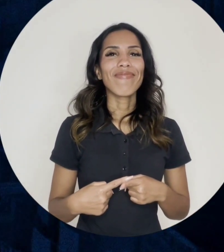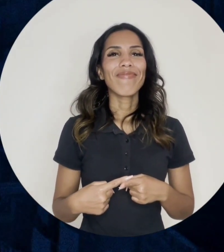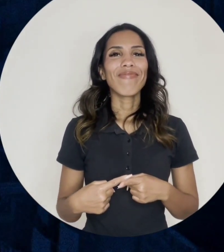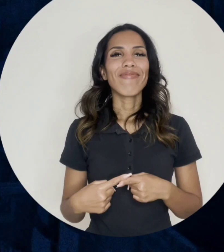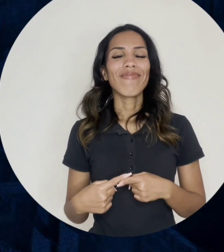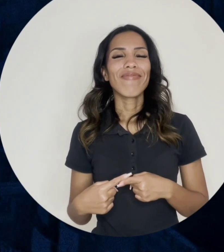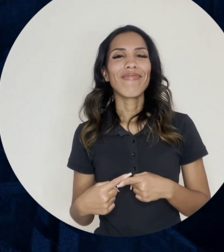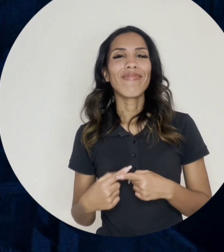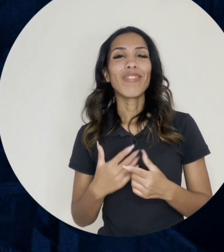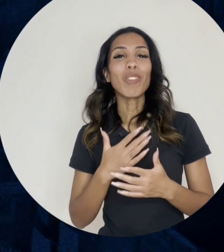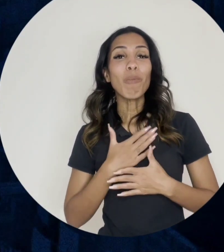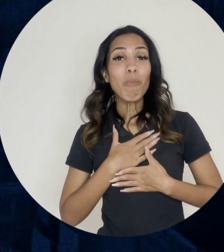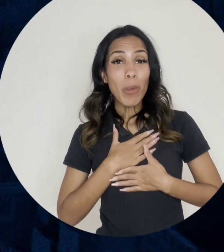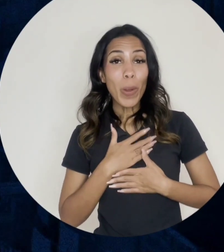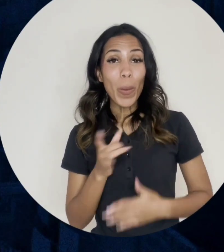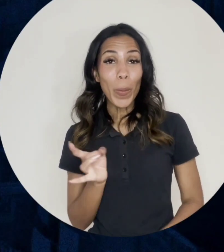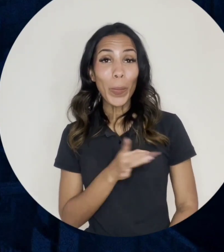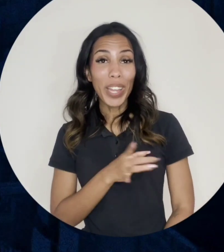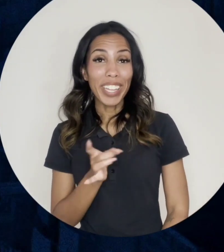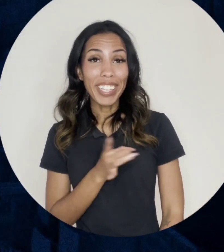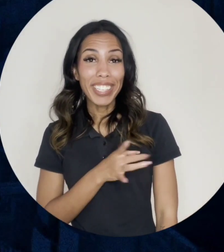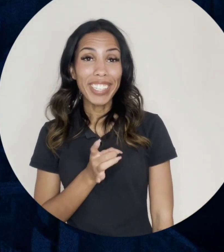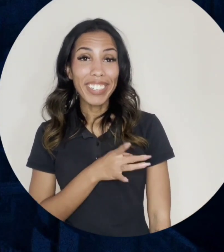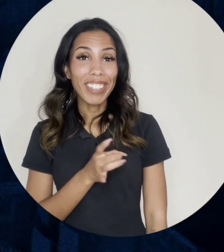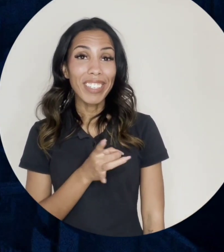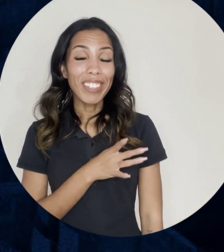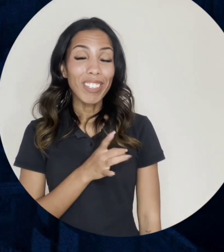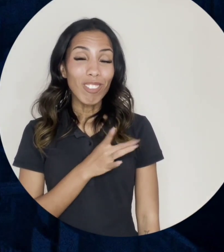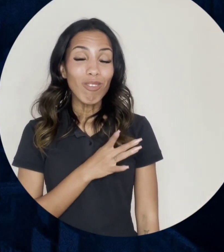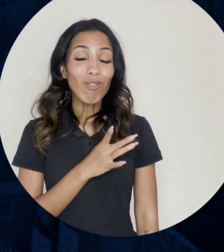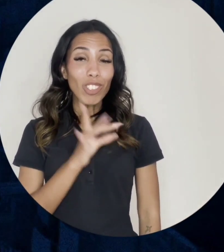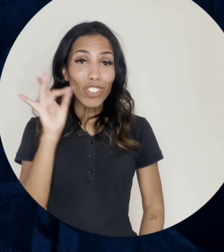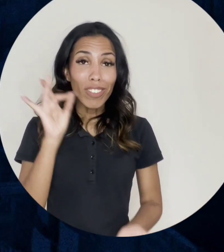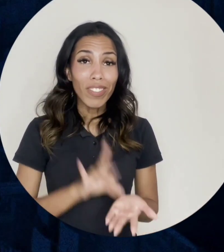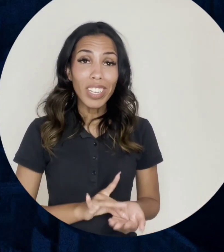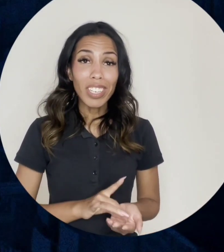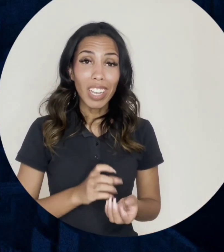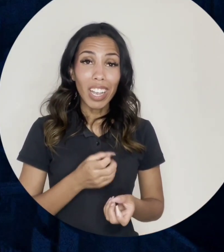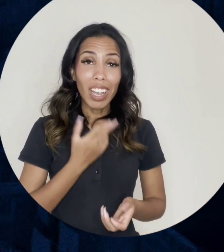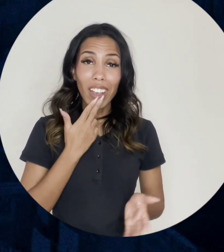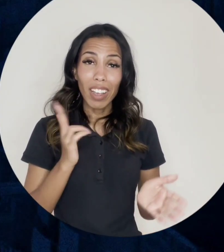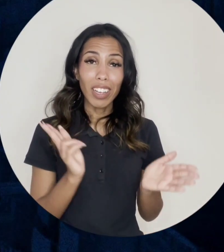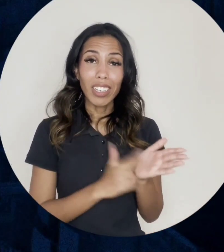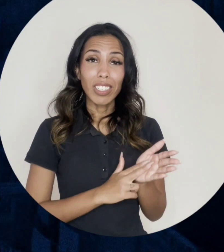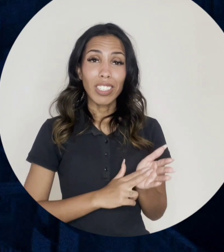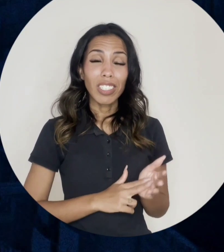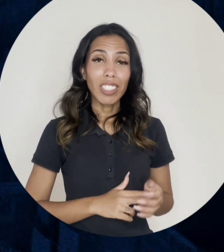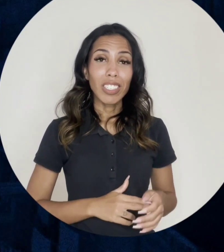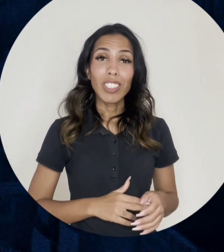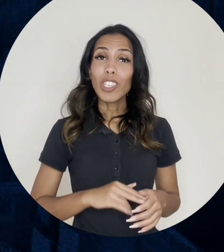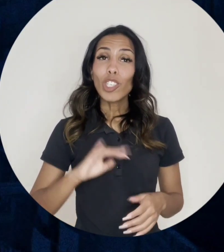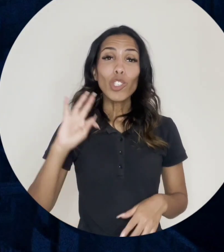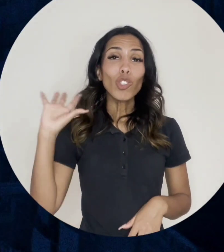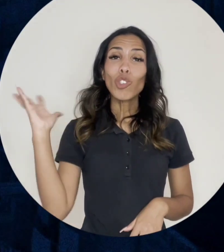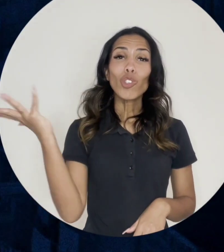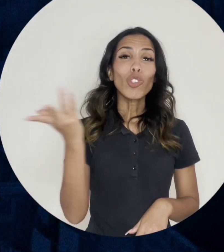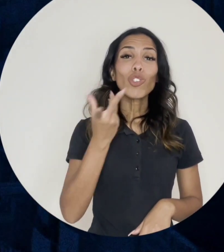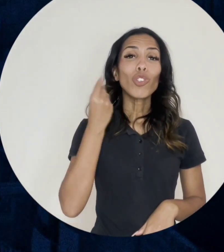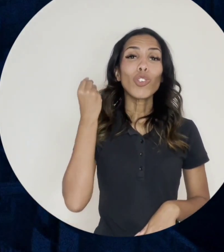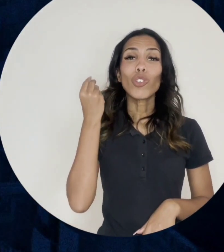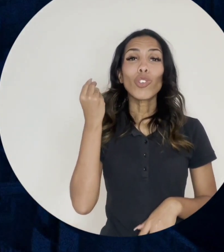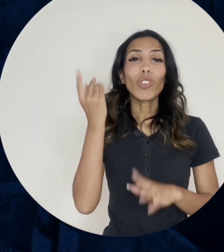o meu medo, no fundo do meu coração, é que tudo